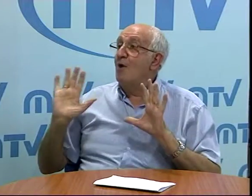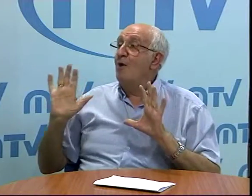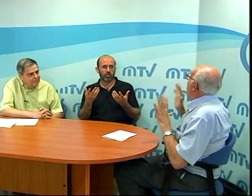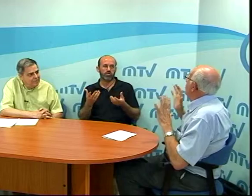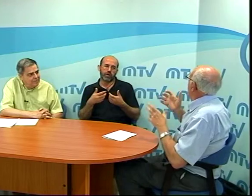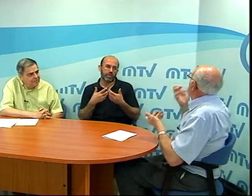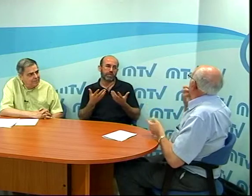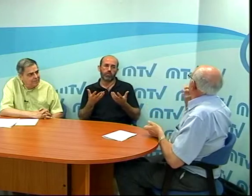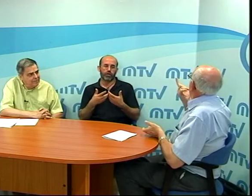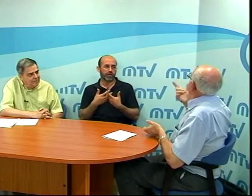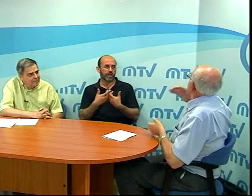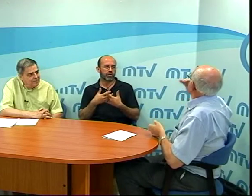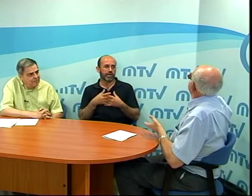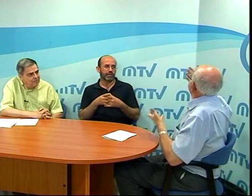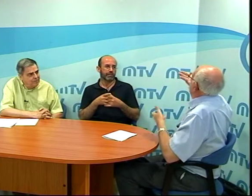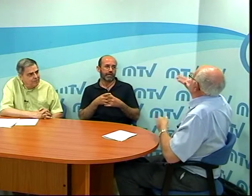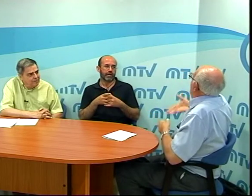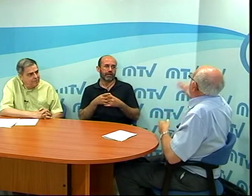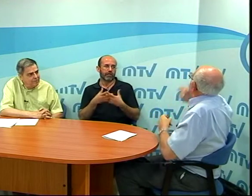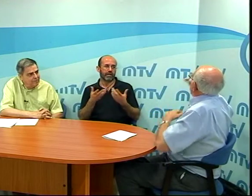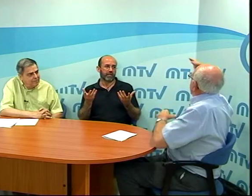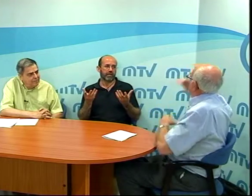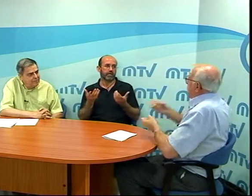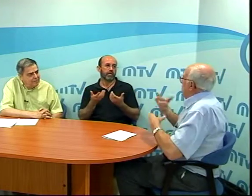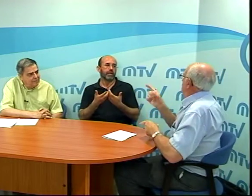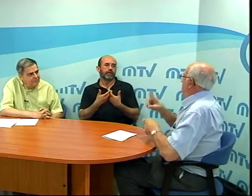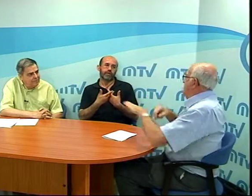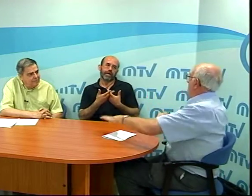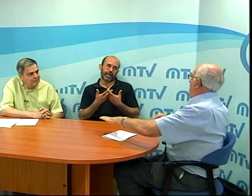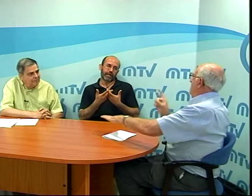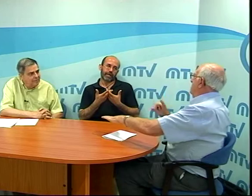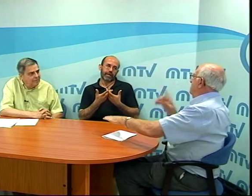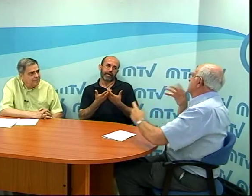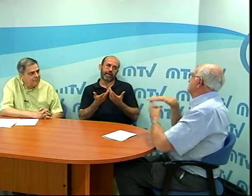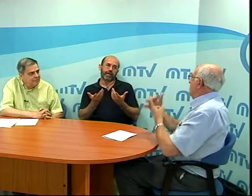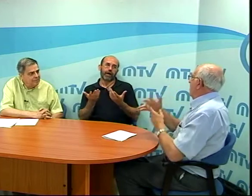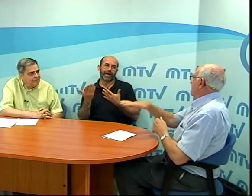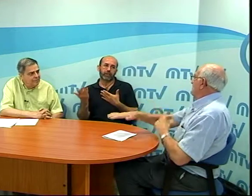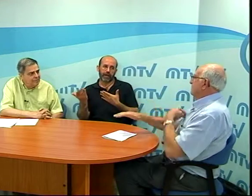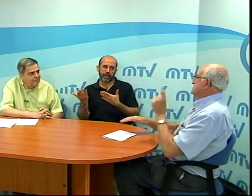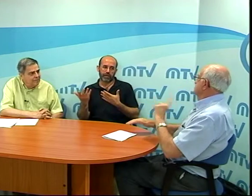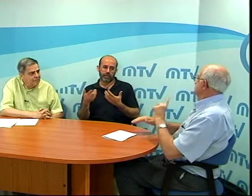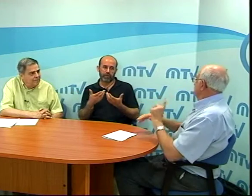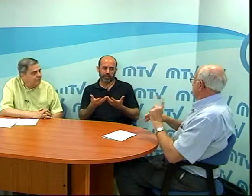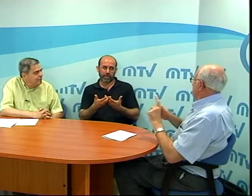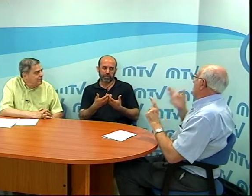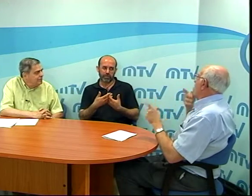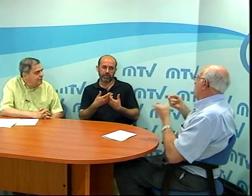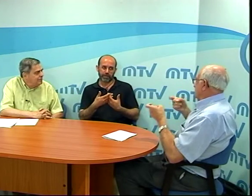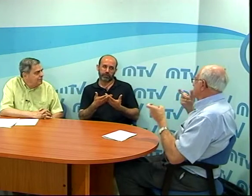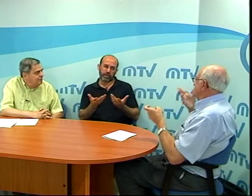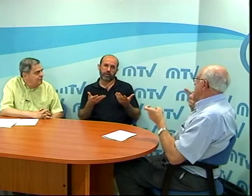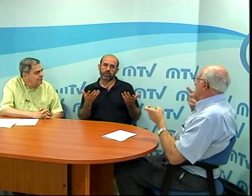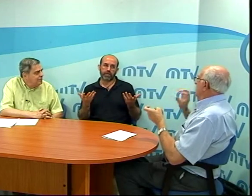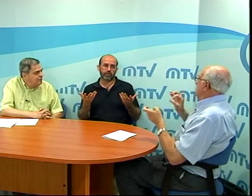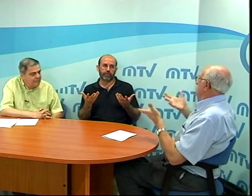agradable. Más de hecho, incluso me cuenta un mogollón de cosas de lo que está haciendo, ya que ahora que es más grande, ¿no? Cuando era pequeño no,